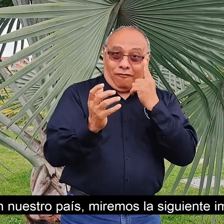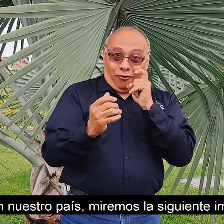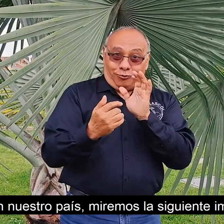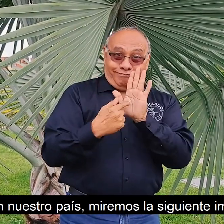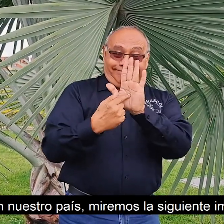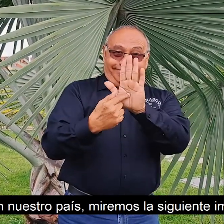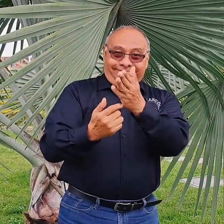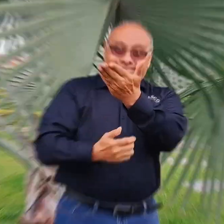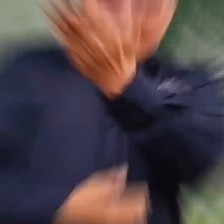imagen.